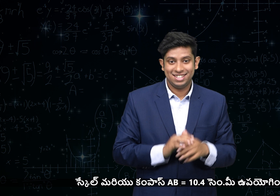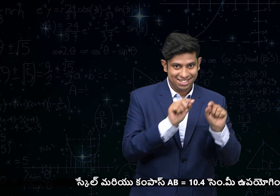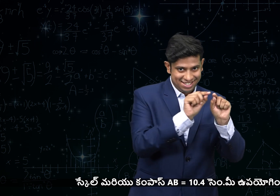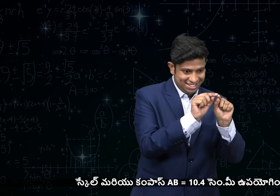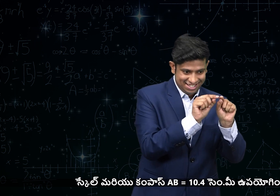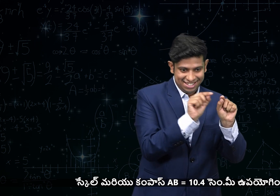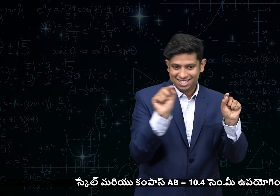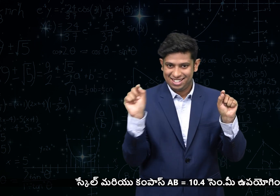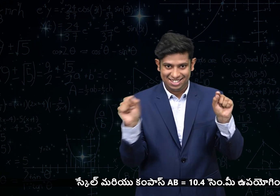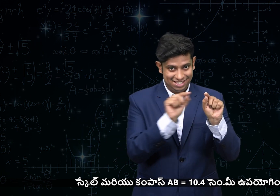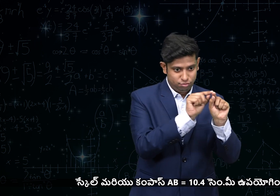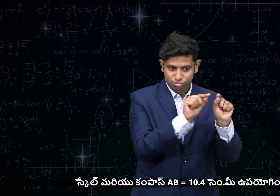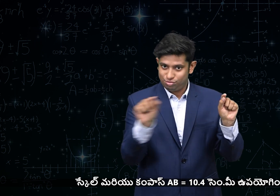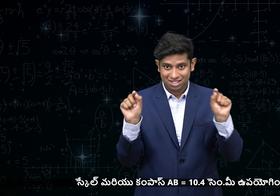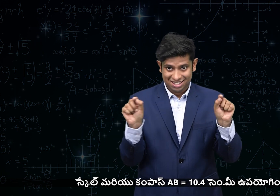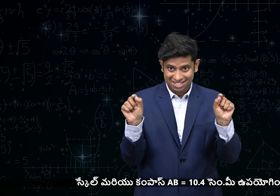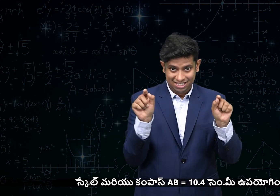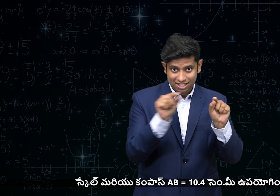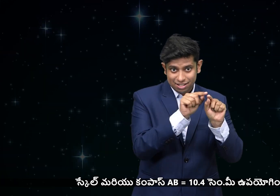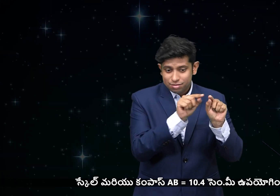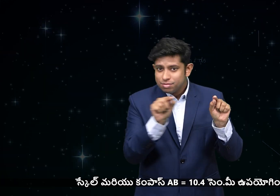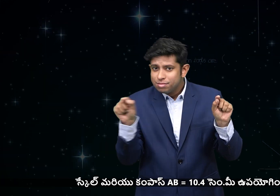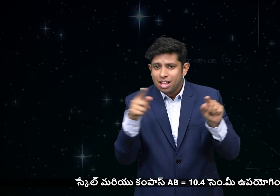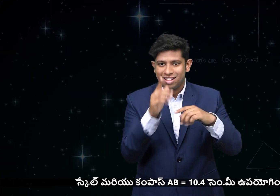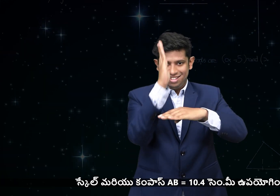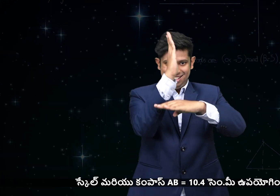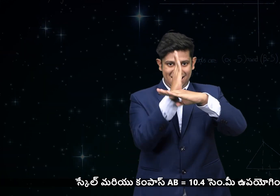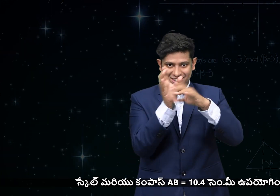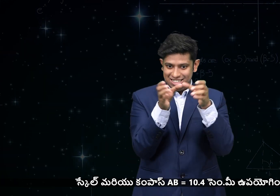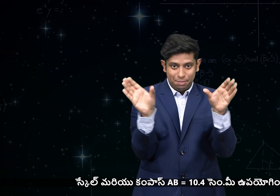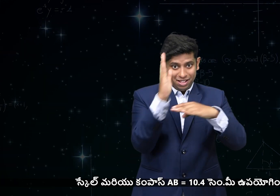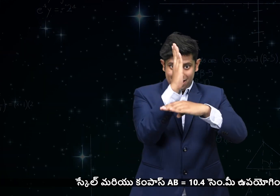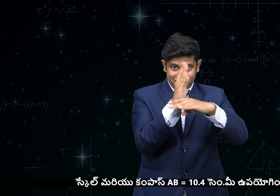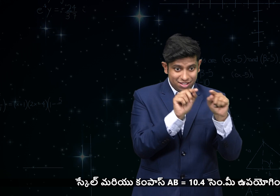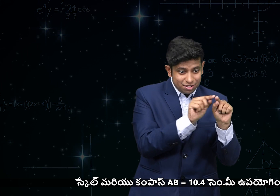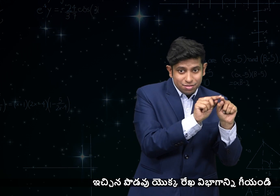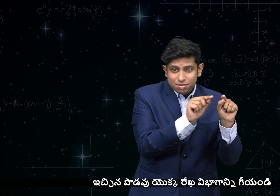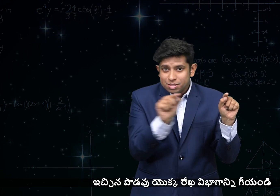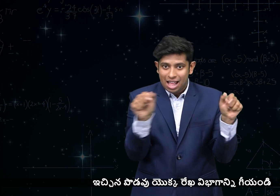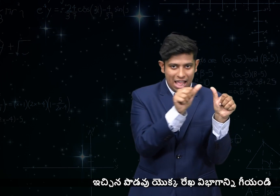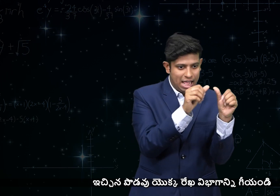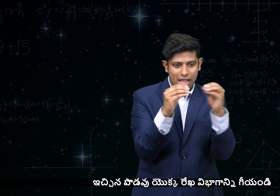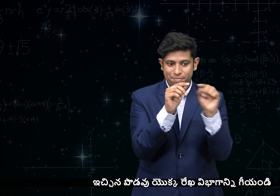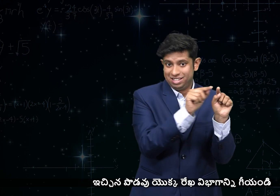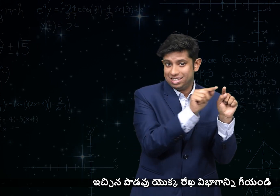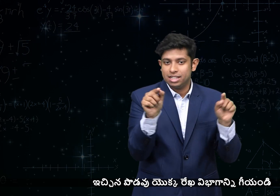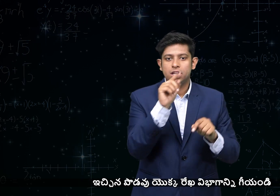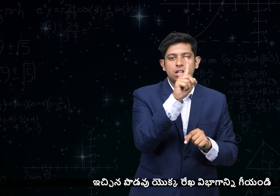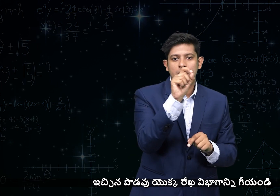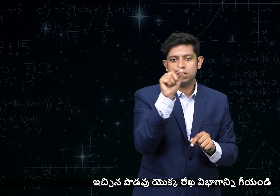స్కేల్ మరియు కంపాస్ ఏబి = 10.4 సెంటీమీటర్లు ఉపయోగించి ఇచ్చిన పొడవు యొక్క రేఖ విభాగాన్ని